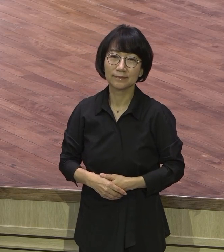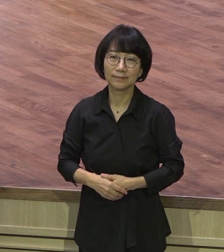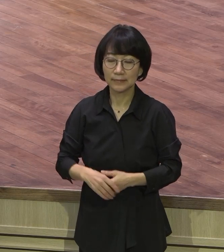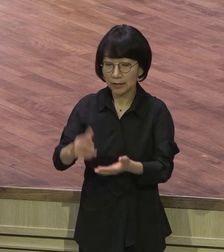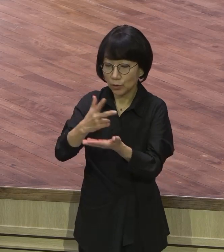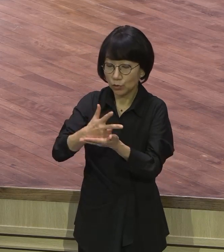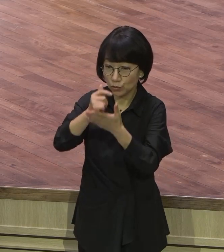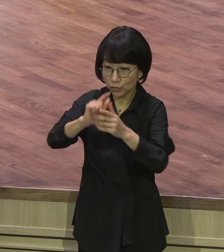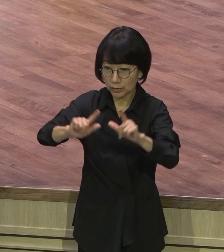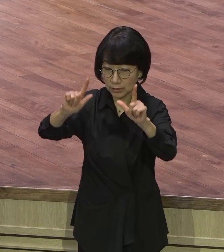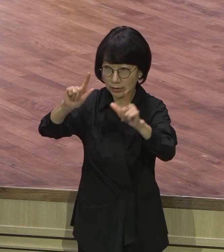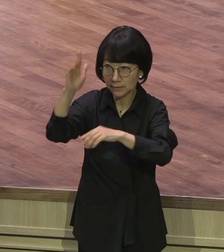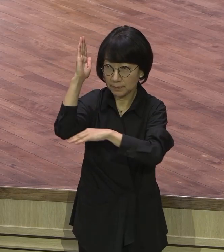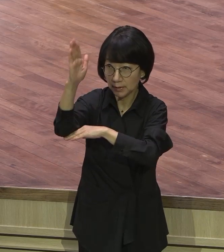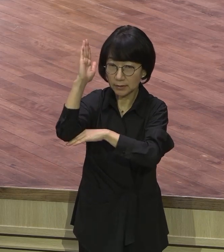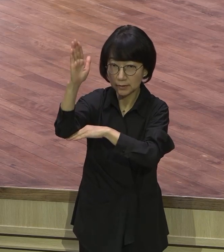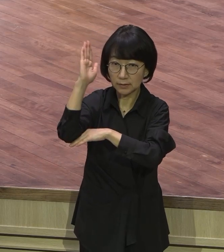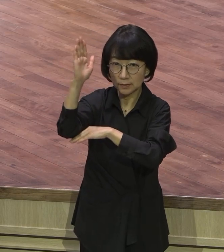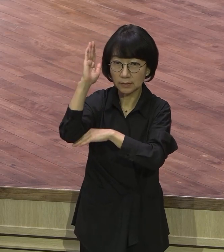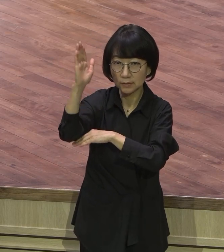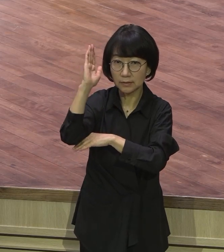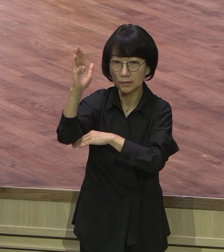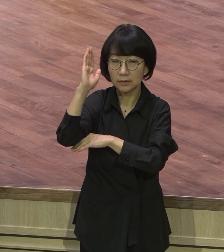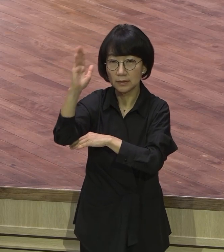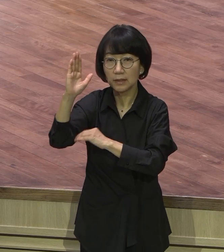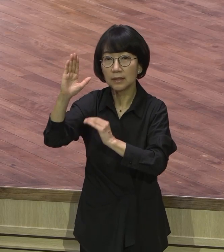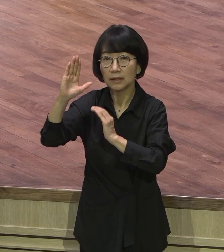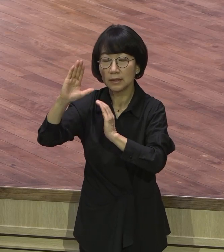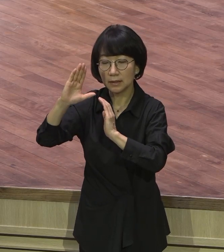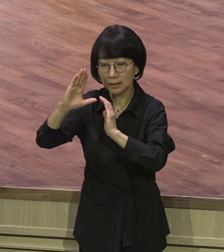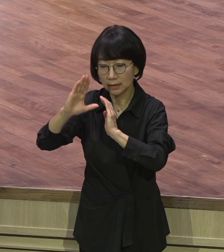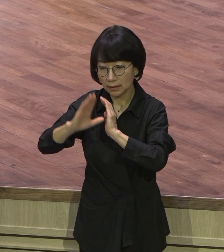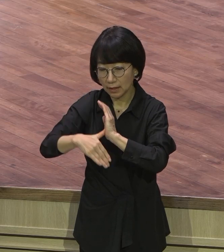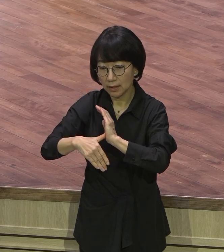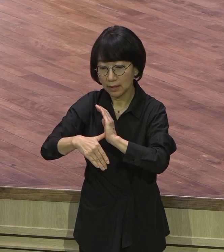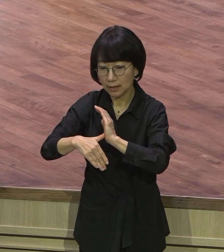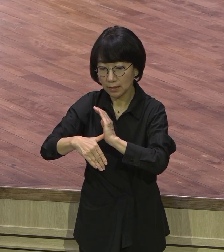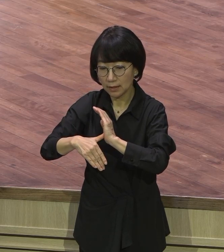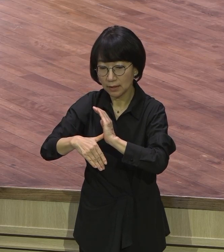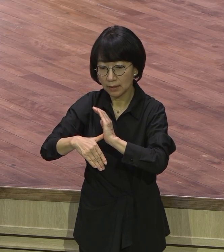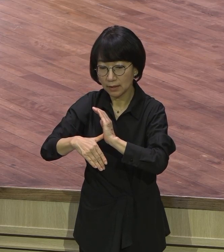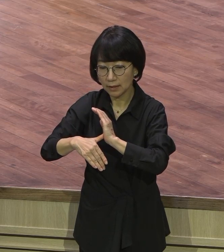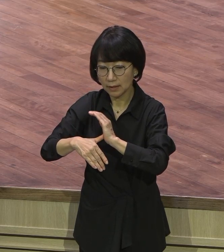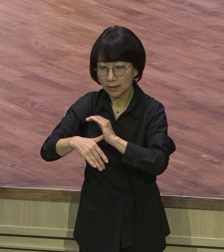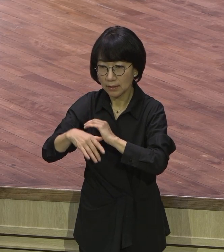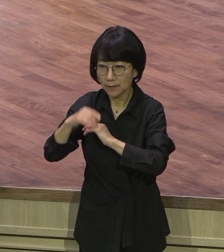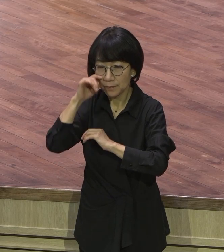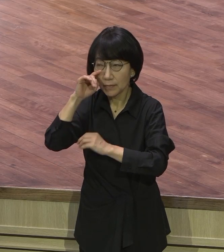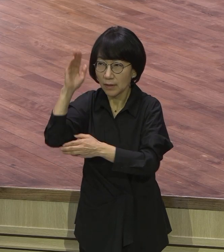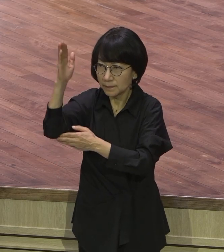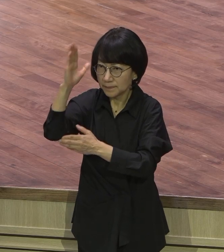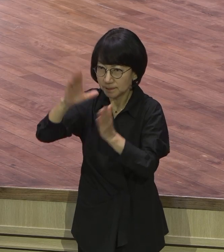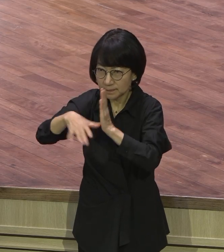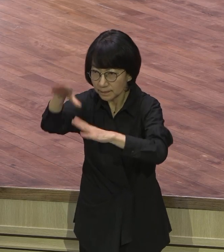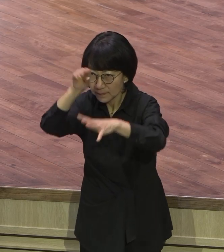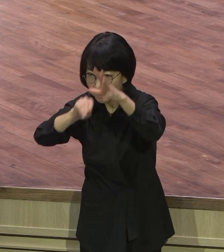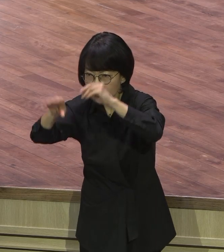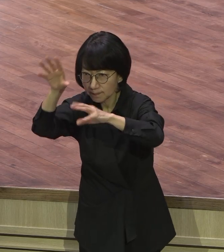메시지 그것을 내 메시지로 만드는 내게